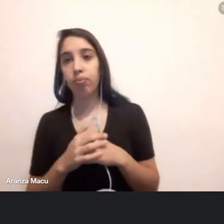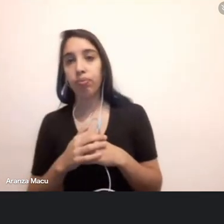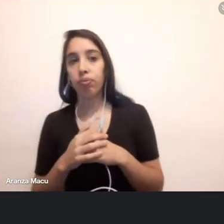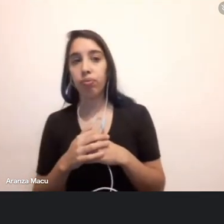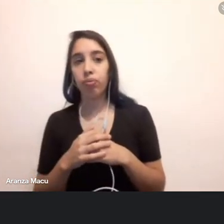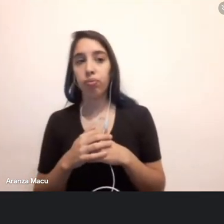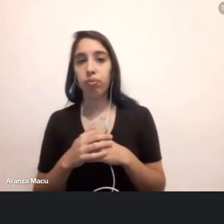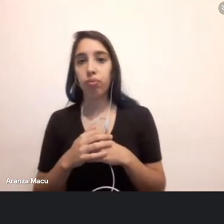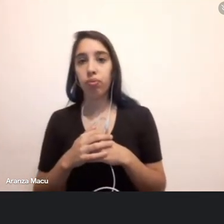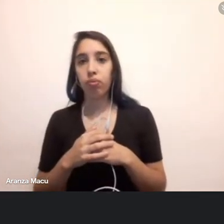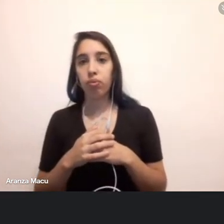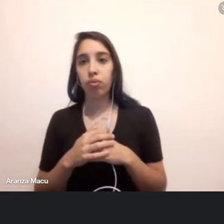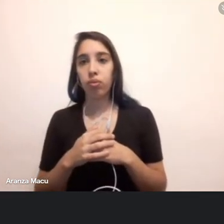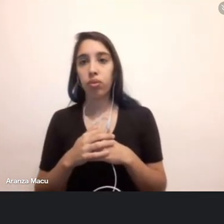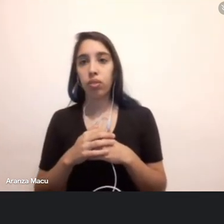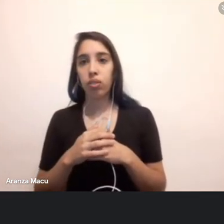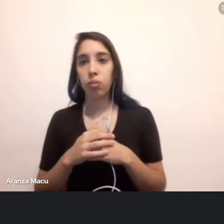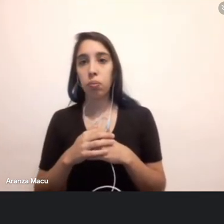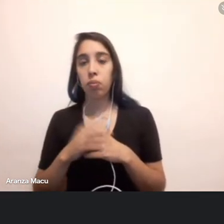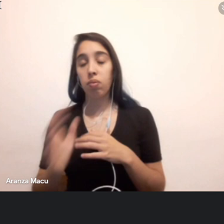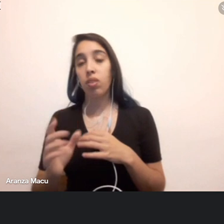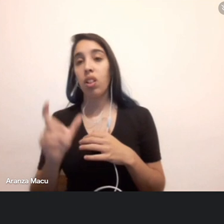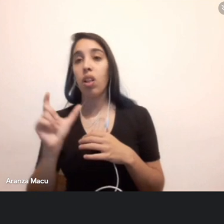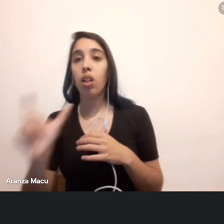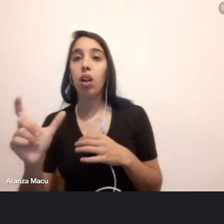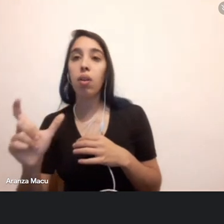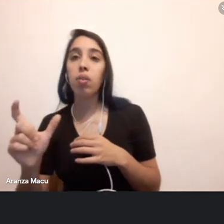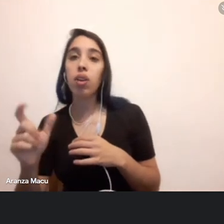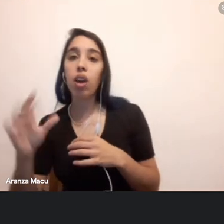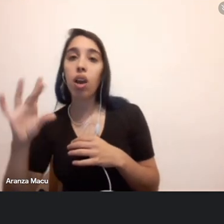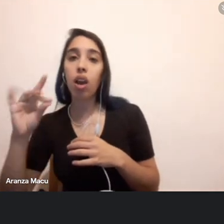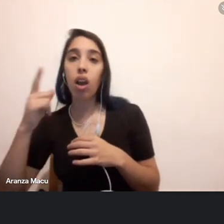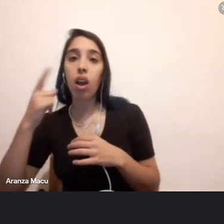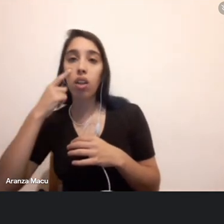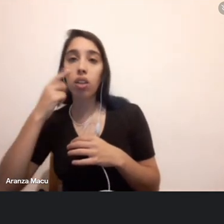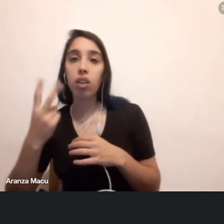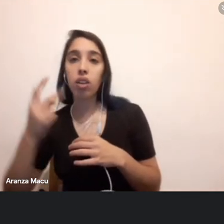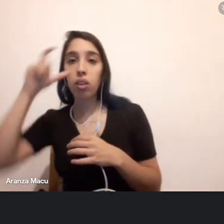En diversity también tenemos la terminación que dijimos hoy. ¿Cuál es?